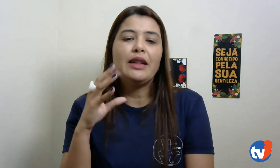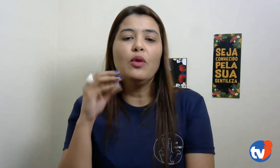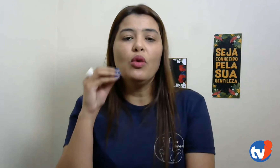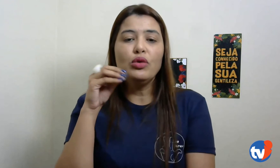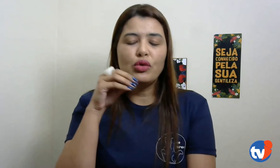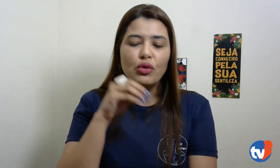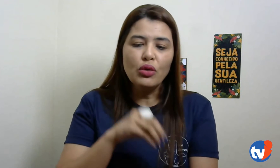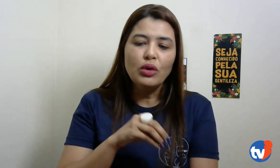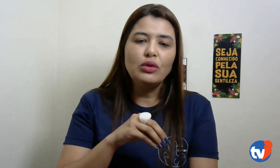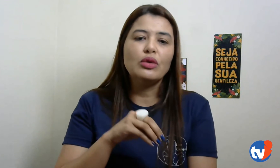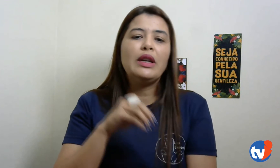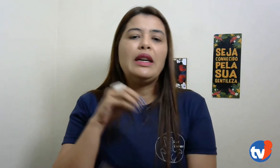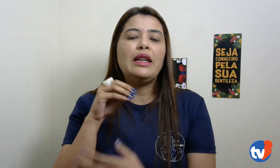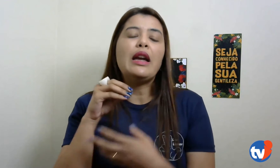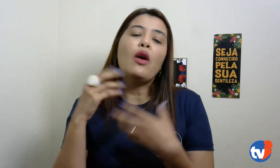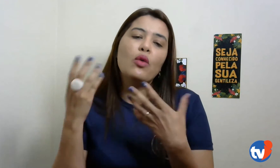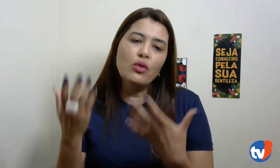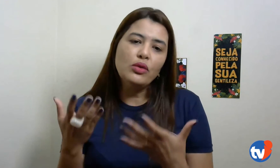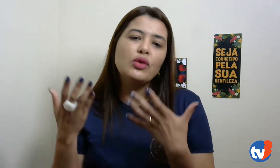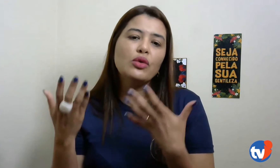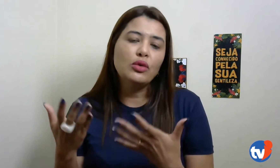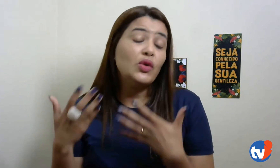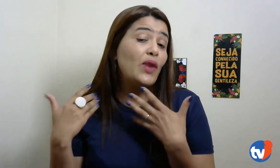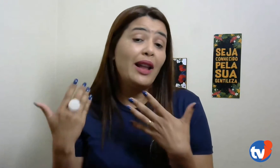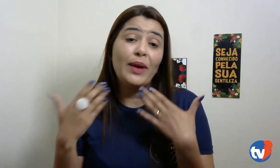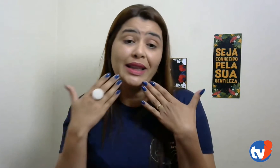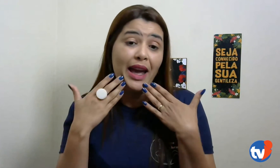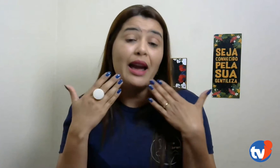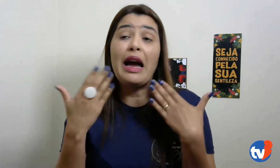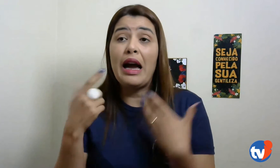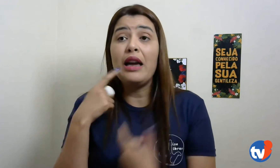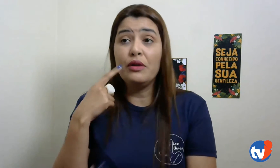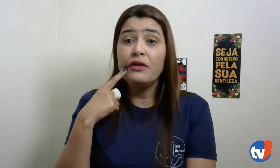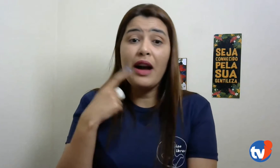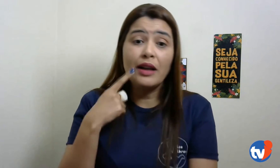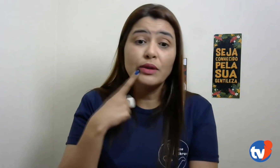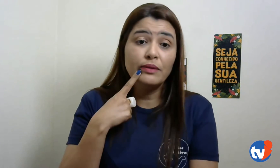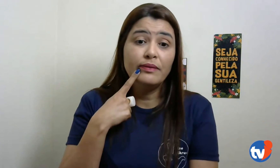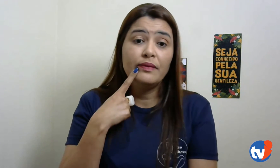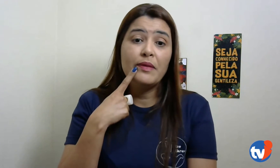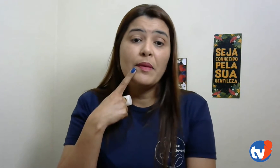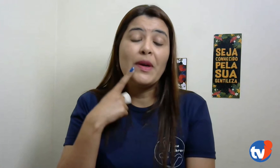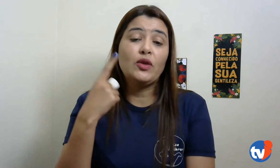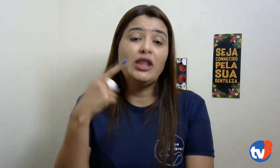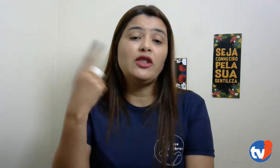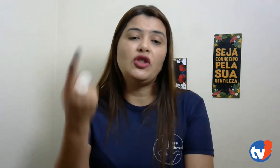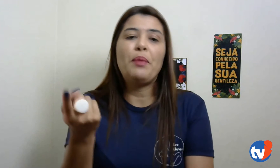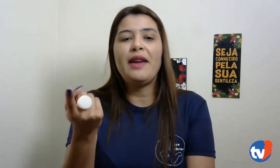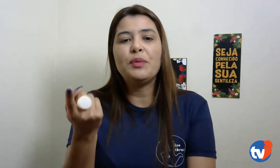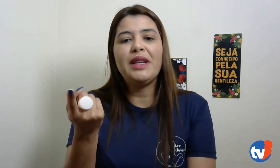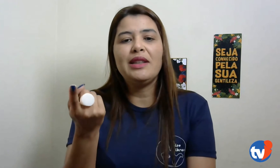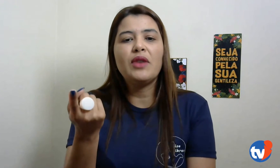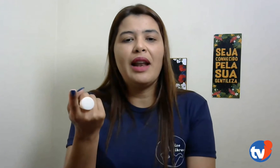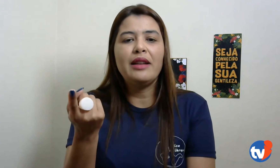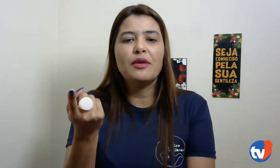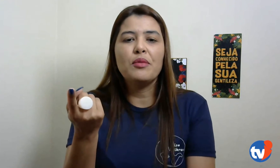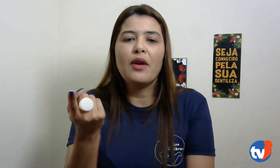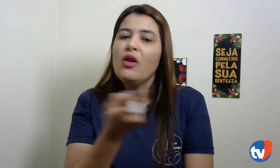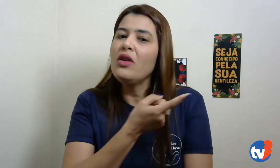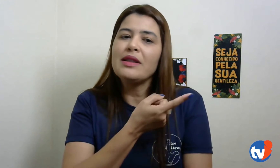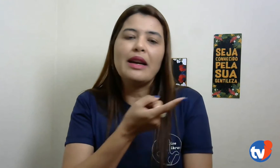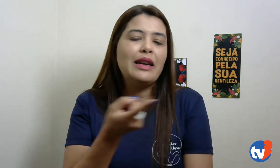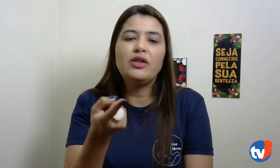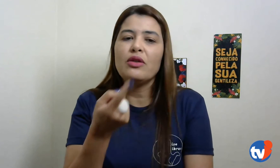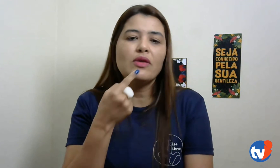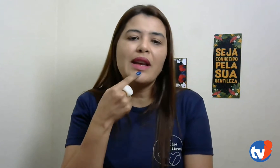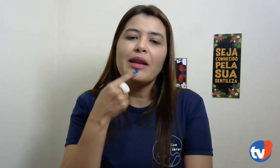audição. Então, o surdo, alguns surdos falam até: ah, eu falo. Mas quando a gente pede para eles falarem